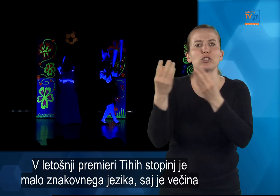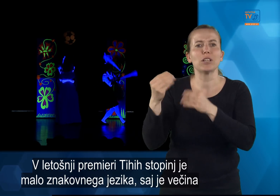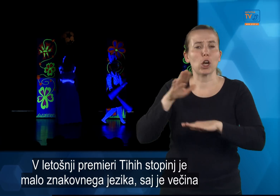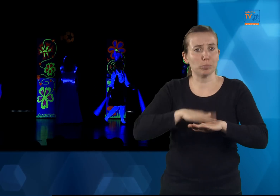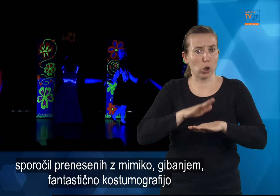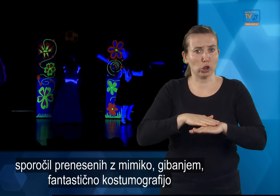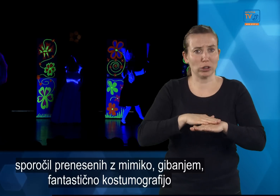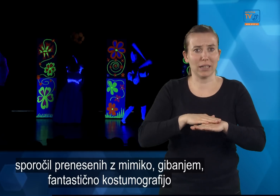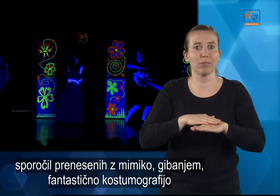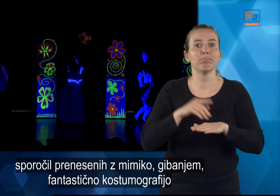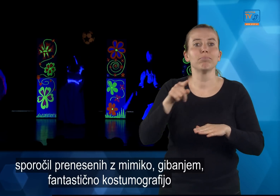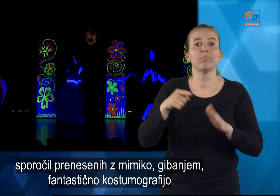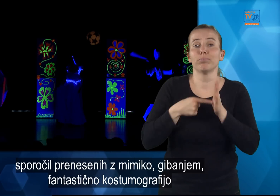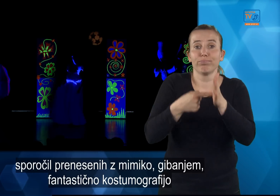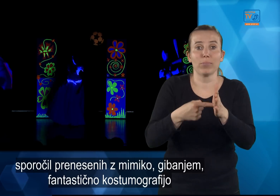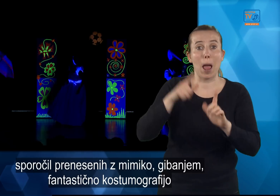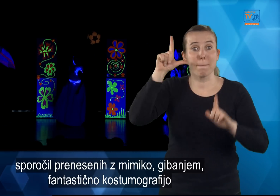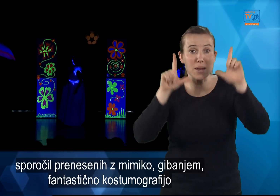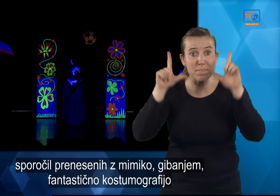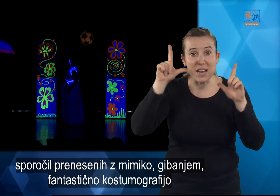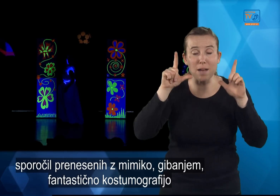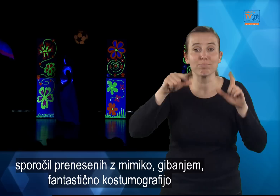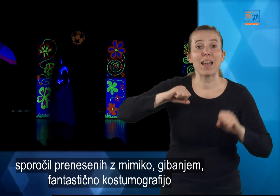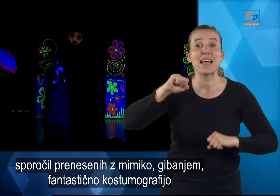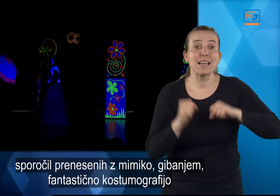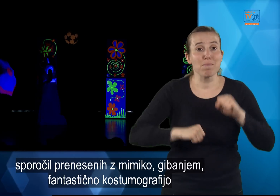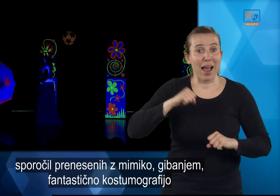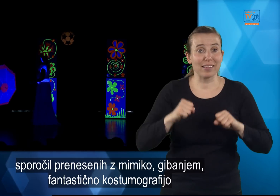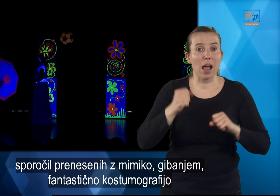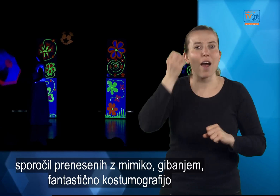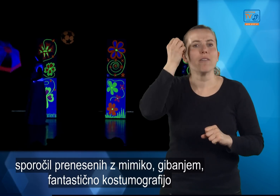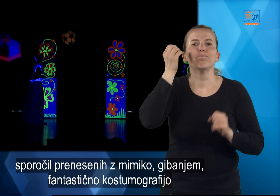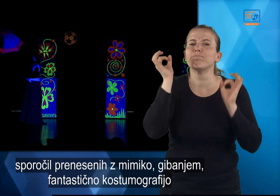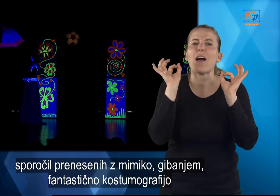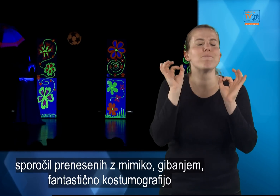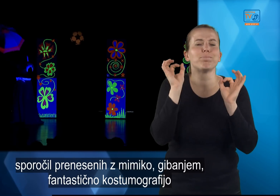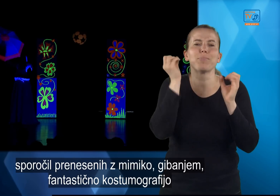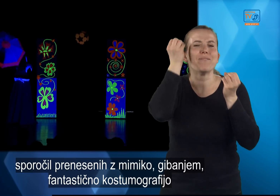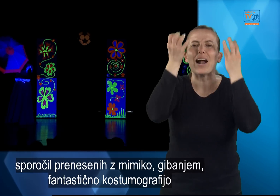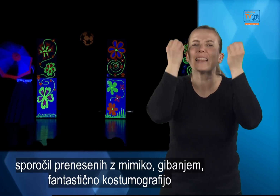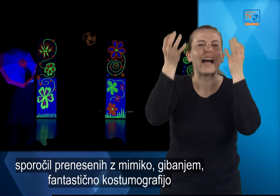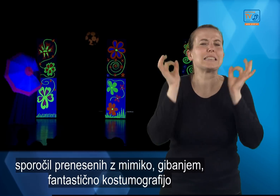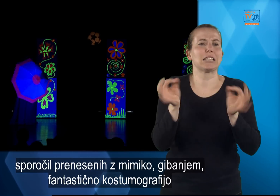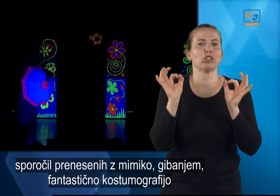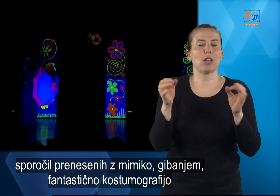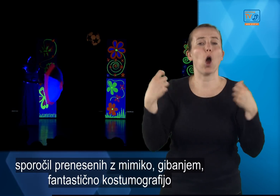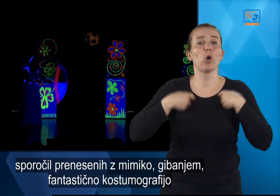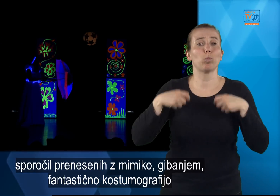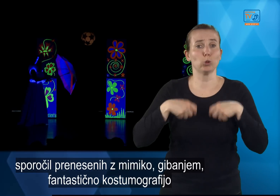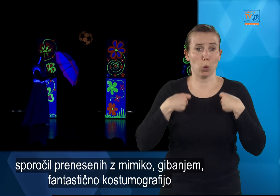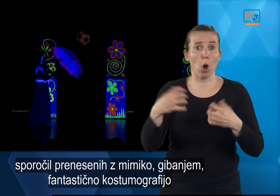sporočil prenesenih z mimiko, gibanjem, fantastično kostumografijo in vizualno prepričljivo